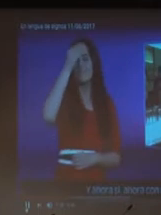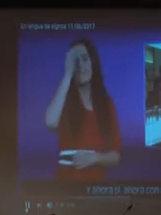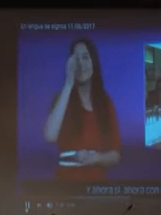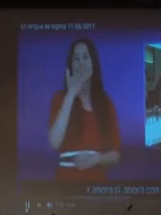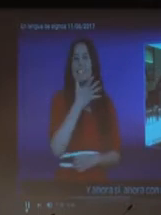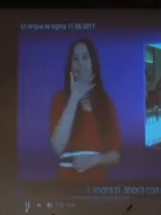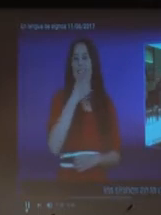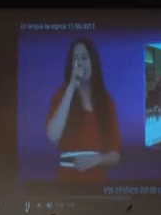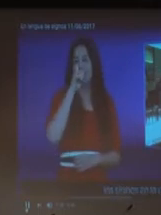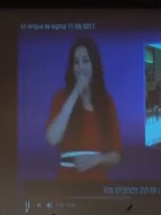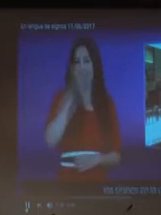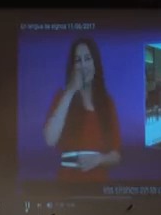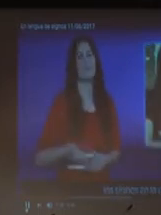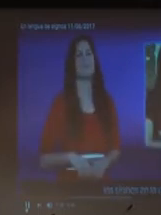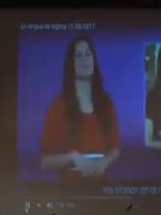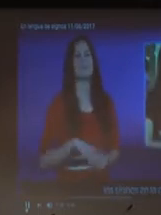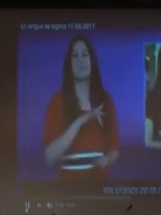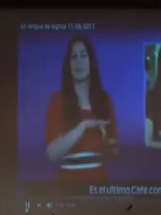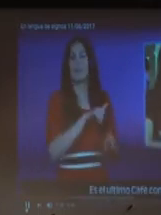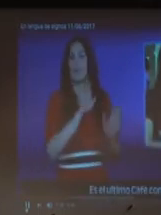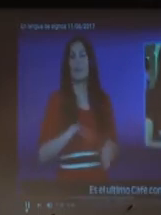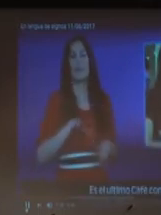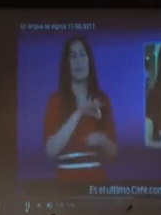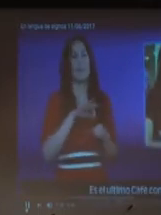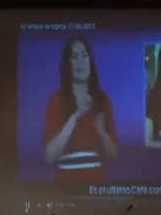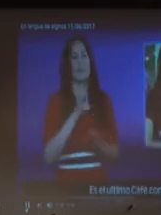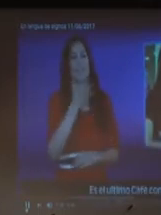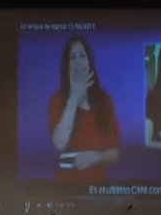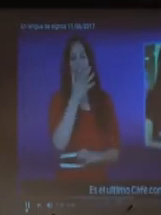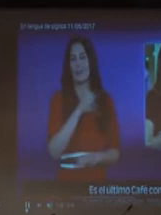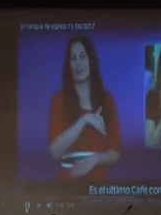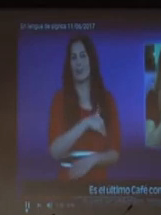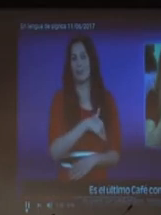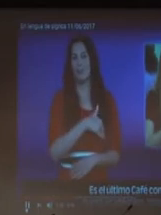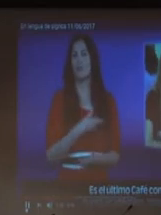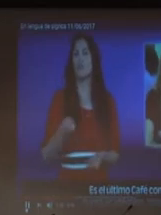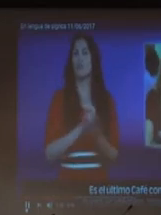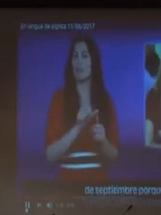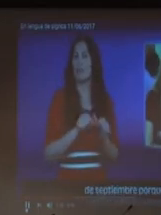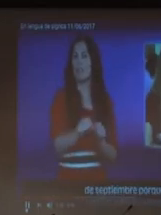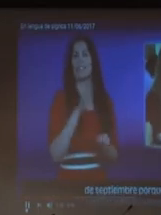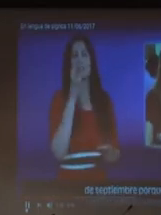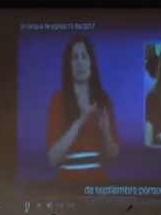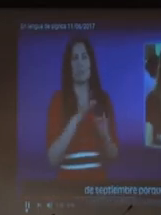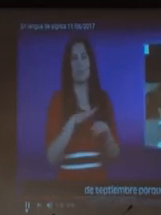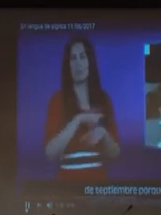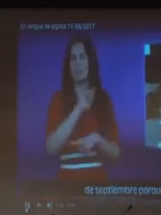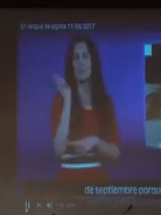te quedan todos los signos. Es el último café con signos del curso académico. Volverán a partir de septiembre porque han tenido mucho